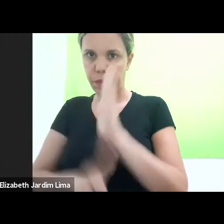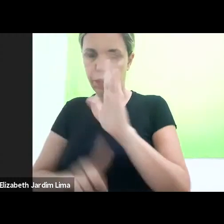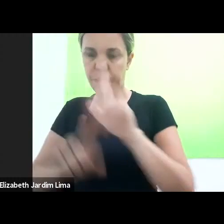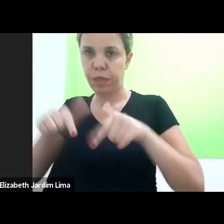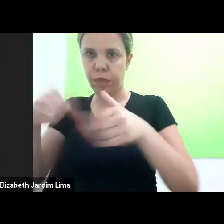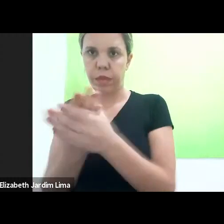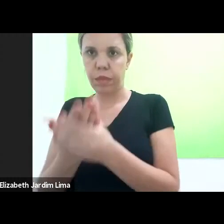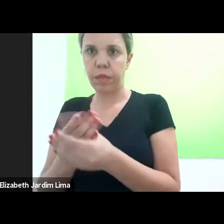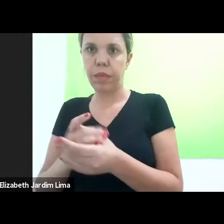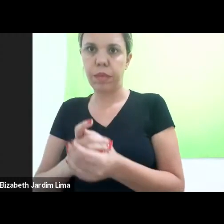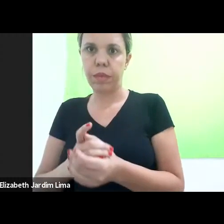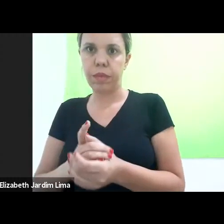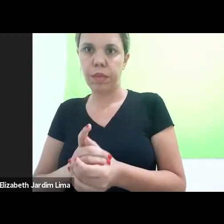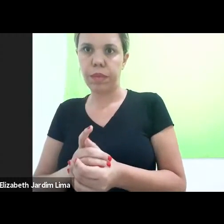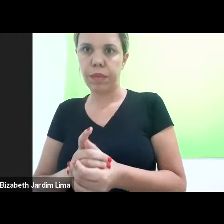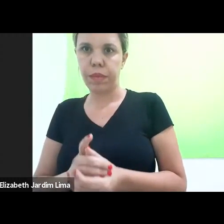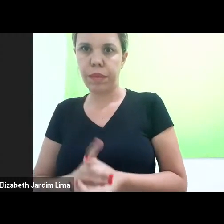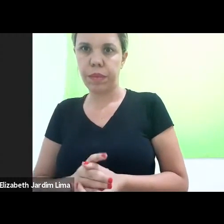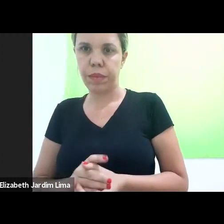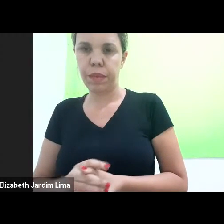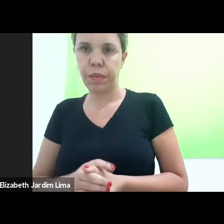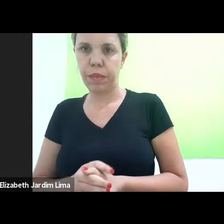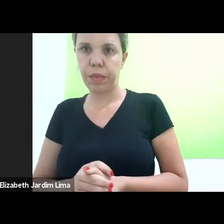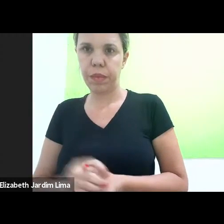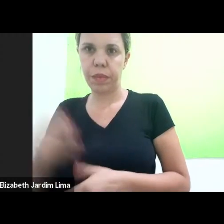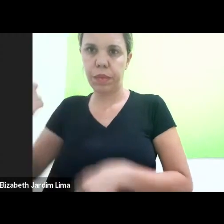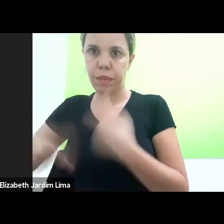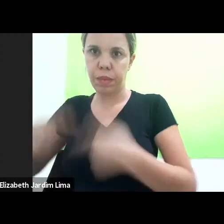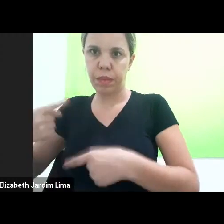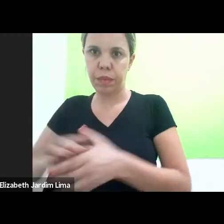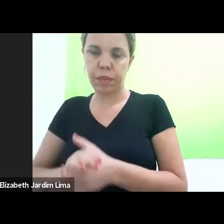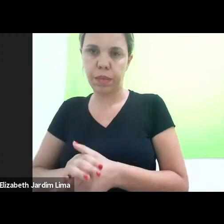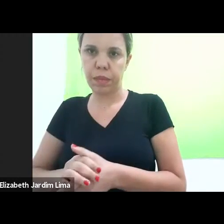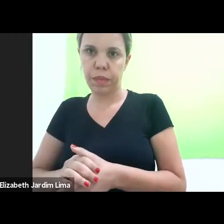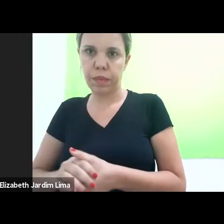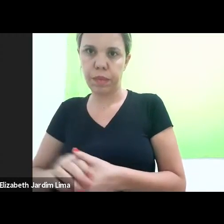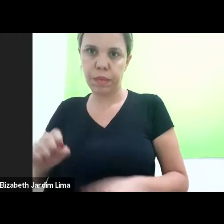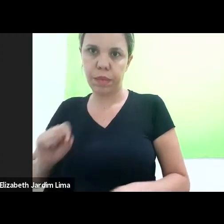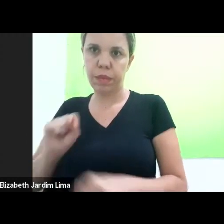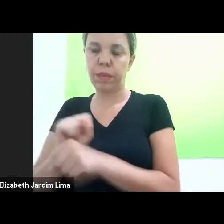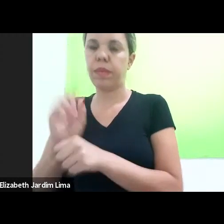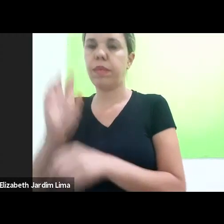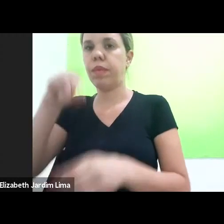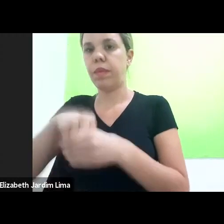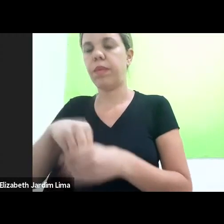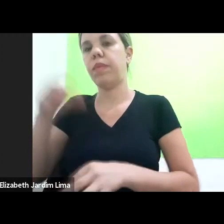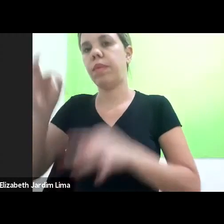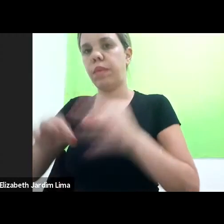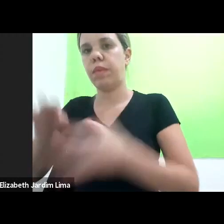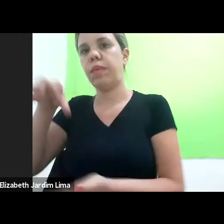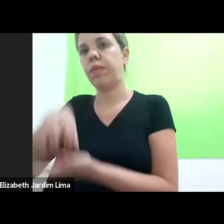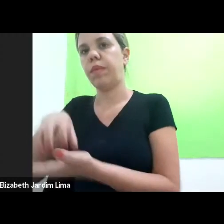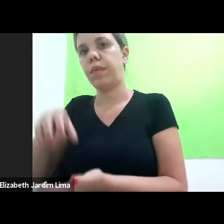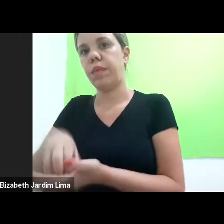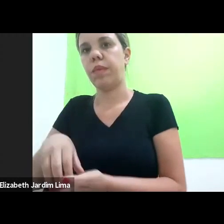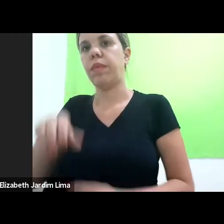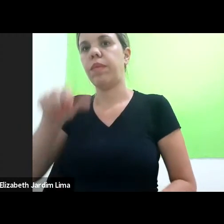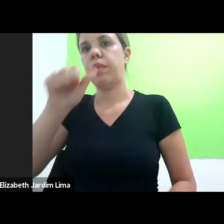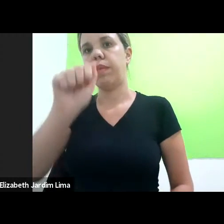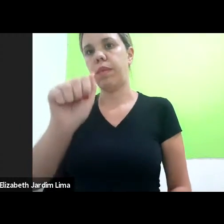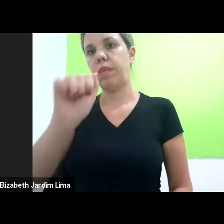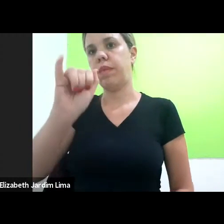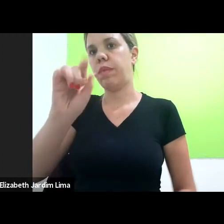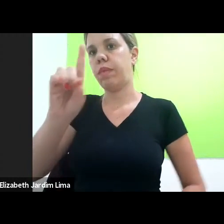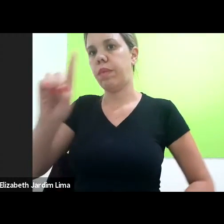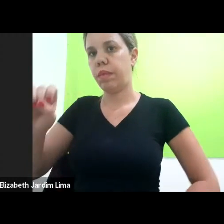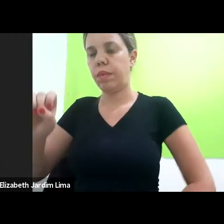de uma ação política aí, né, que impetrou aí no judiciário uma ADI,